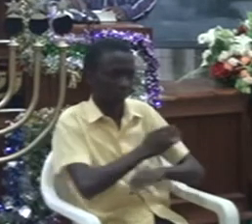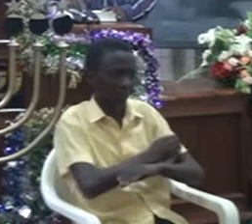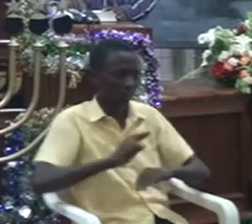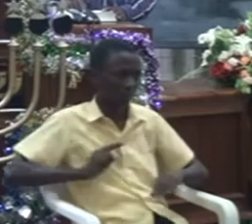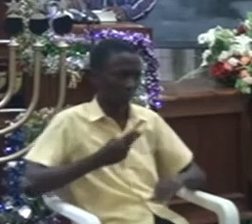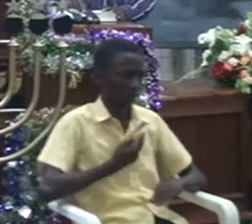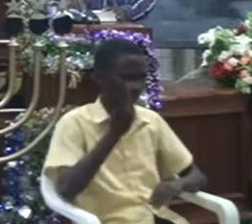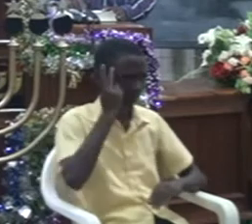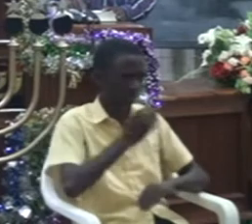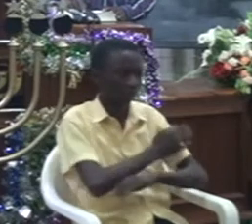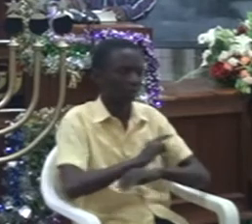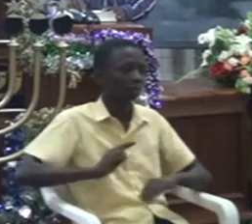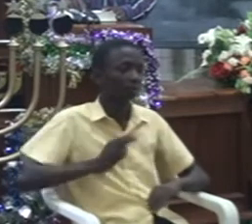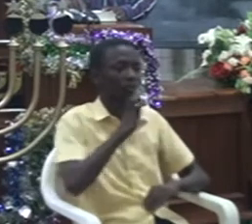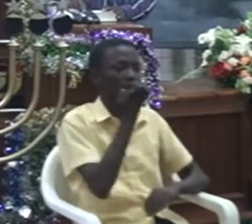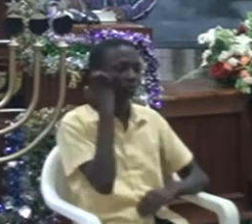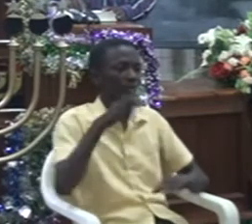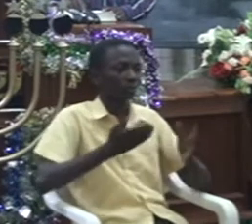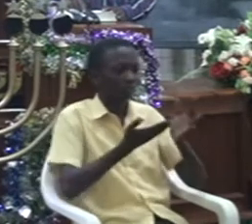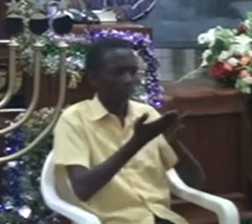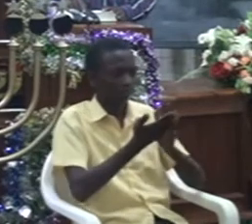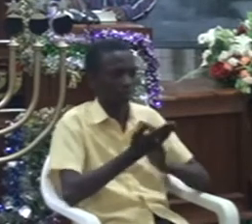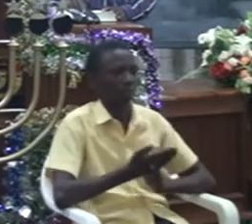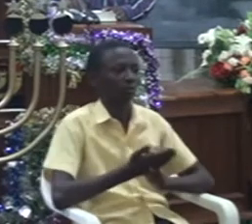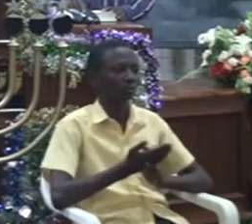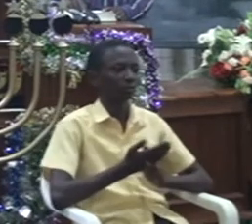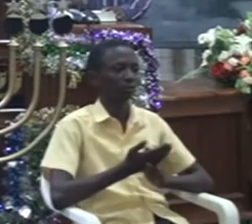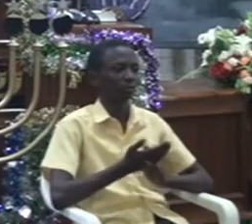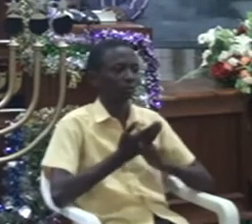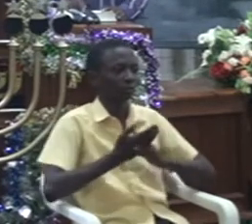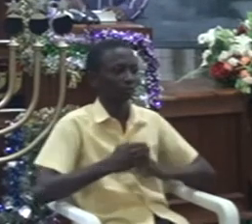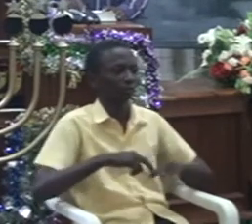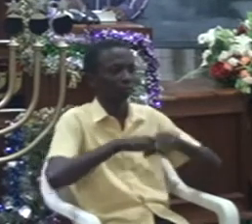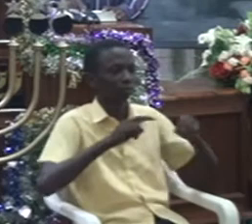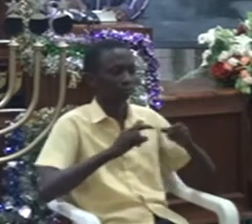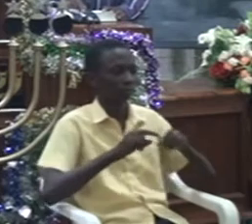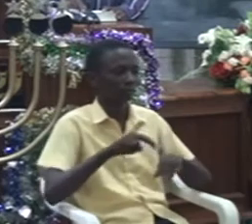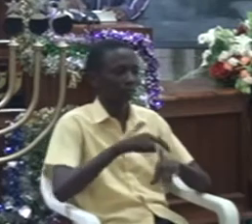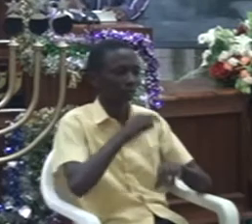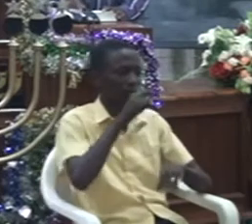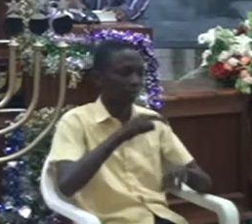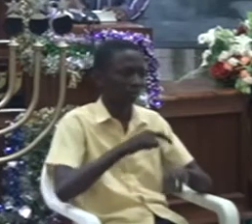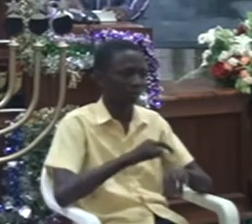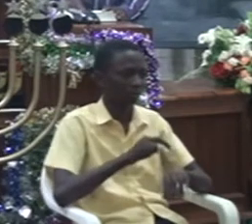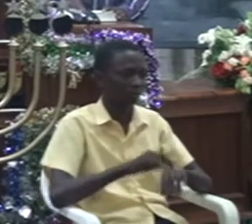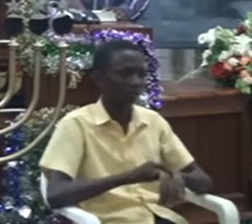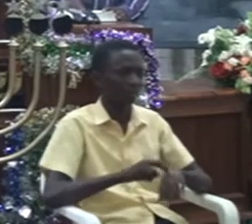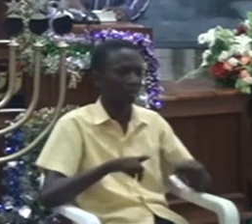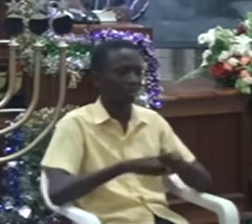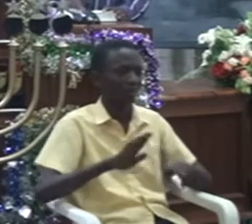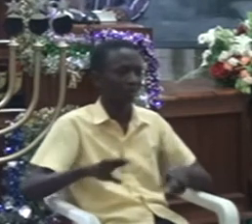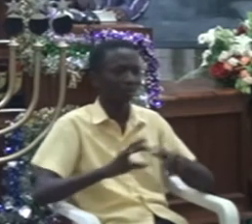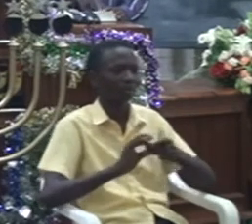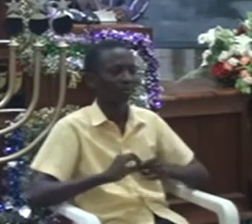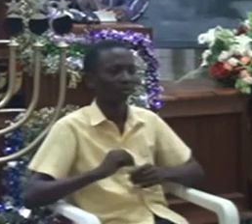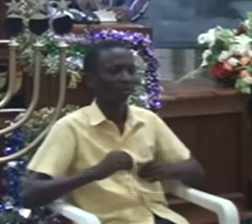par nature des enfants de colère comme les autres. Mustera tatu, kati kati yao,